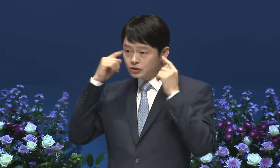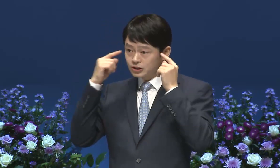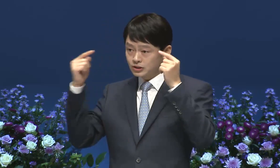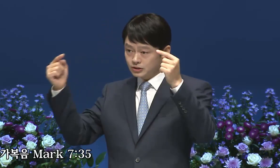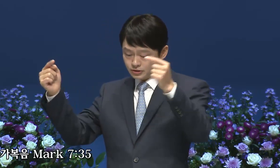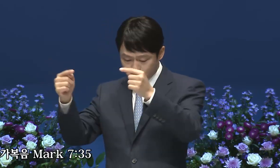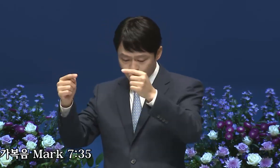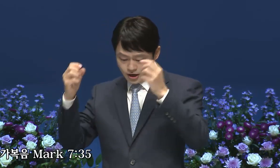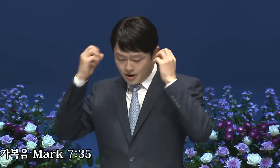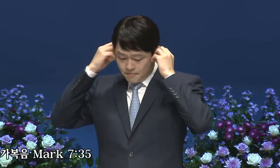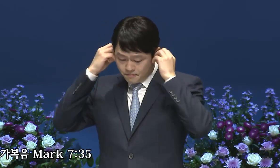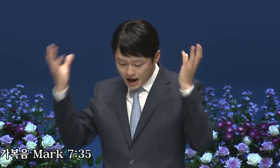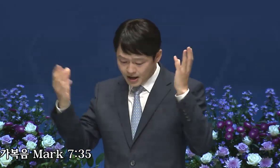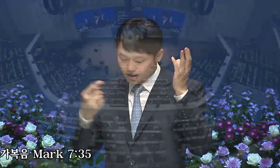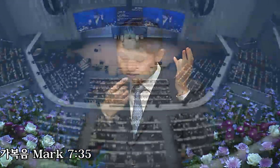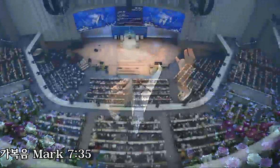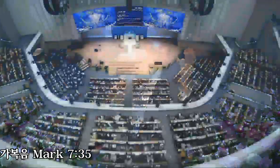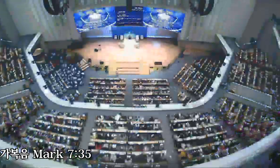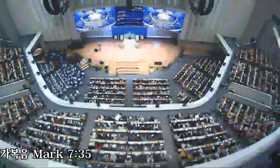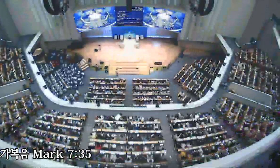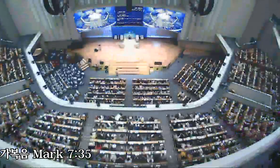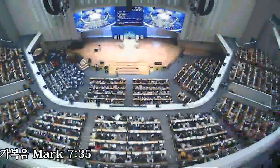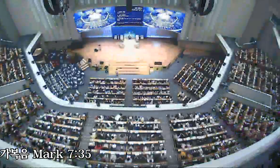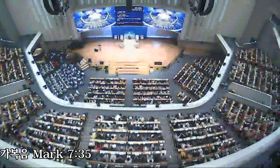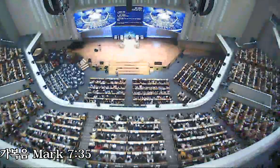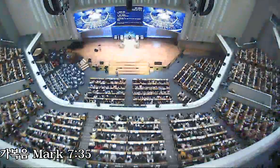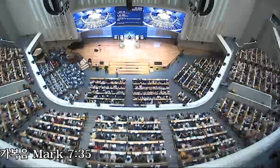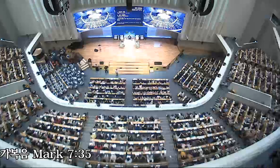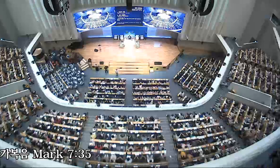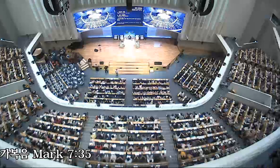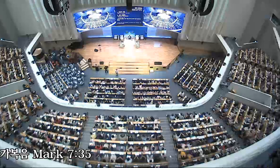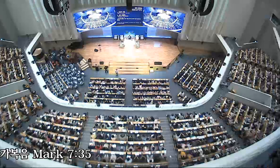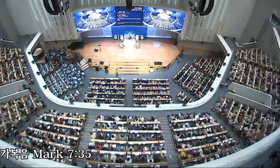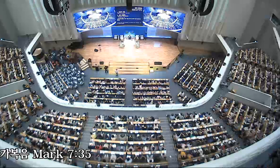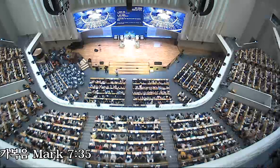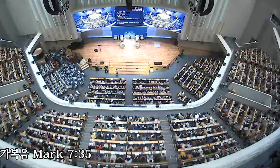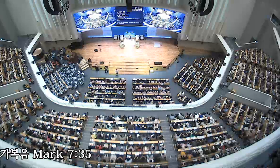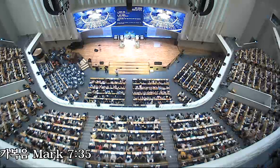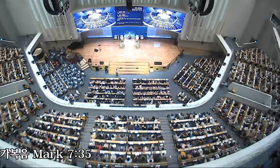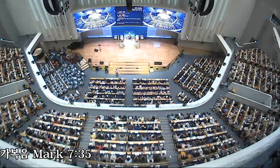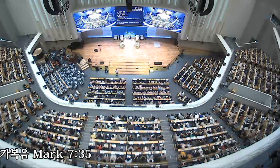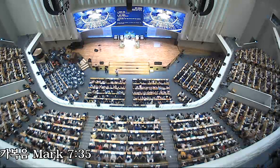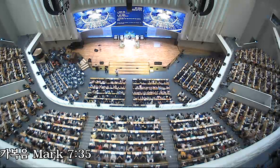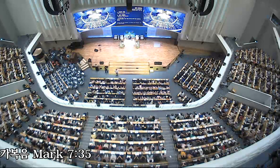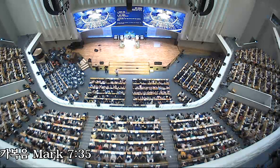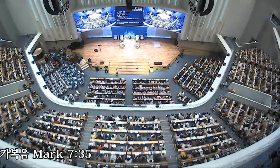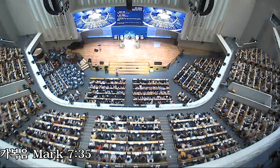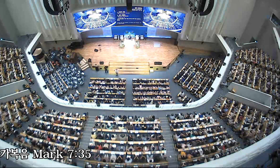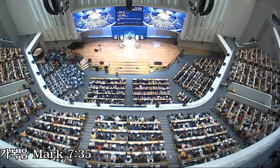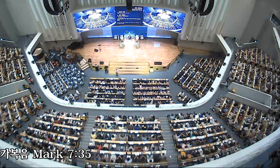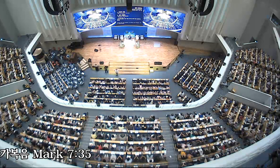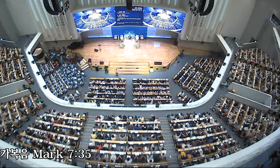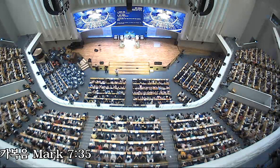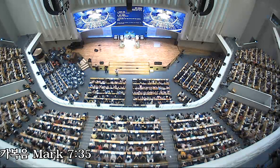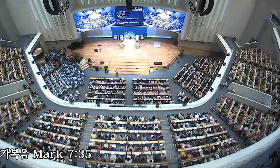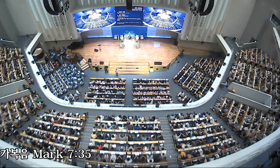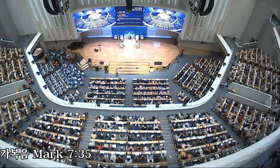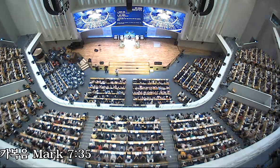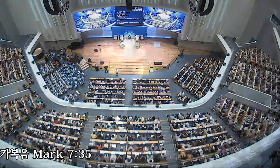35절을 읽어보면 그의 귀가 열리고 혀가 맺힌 것이 곧 풀려 말이 분명하여졌더라 라고 되어